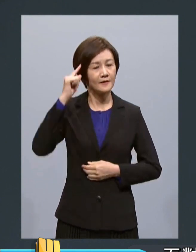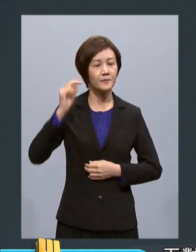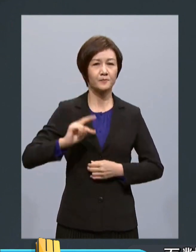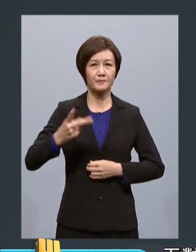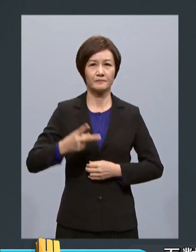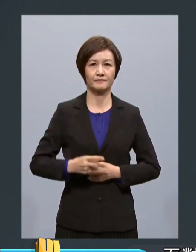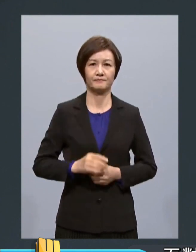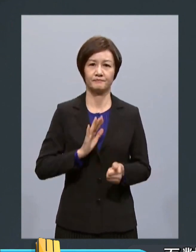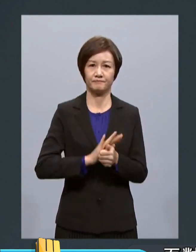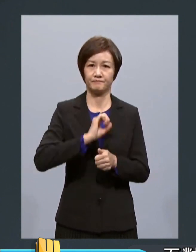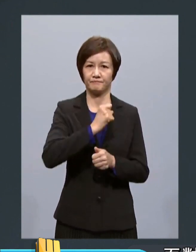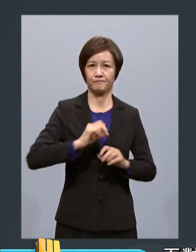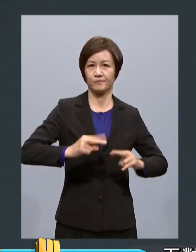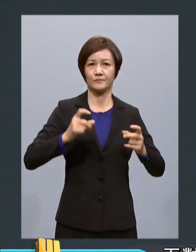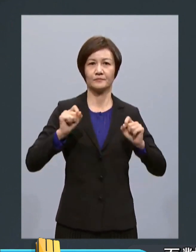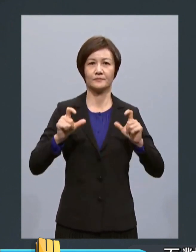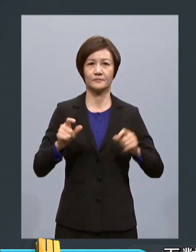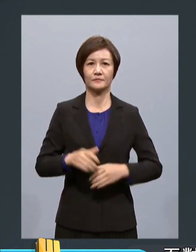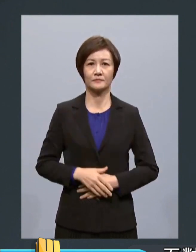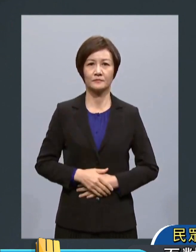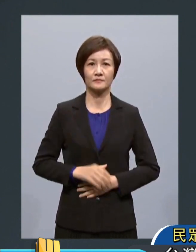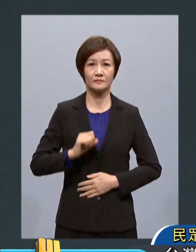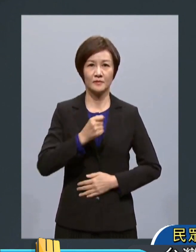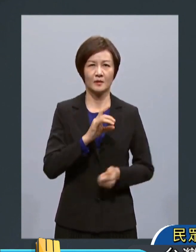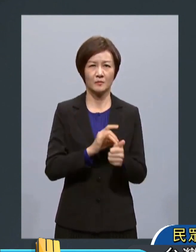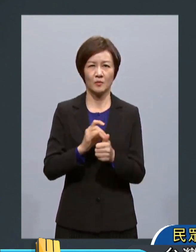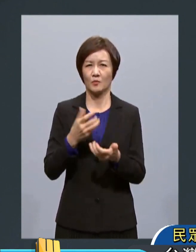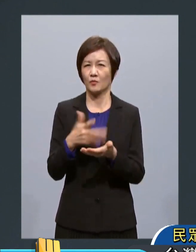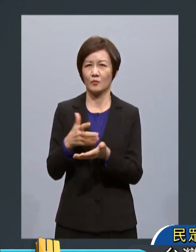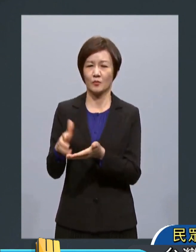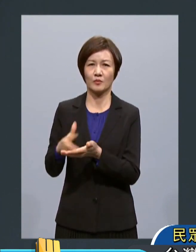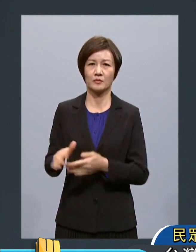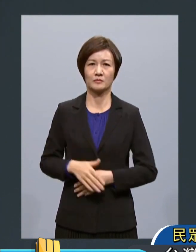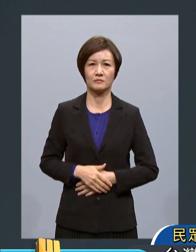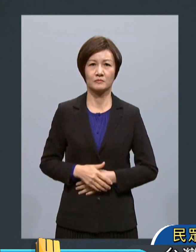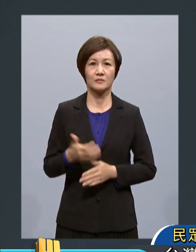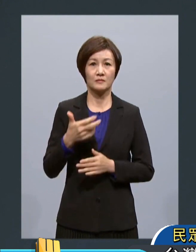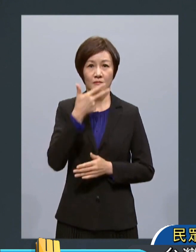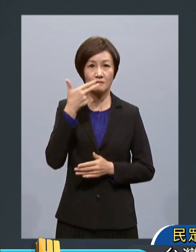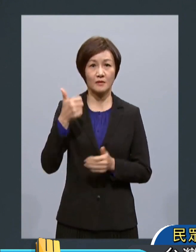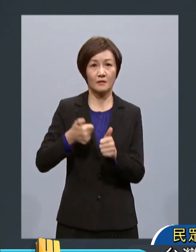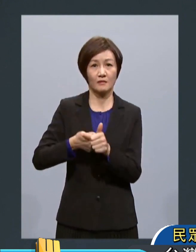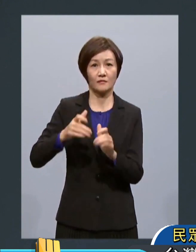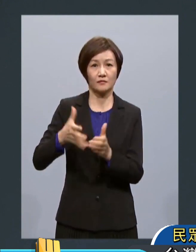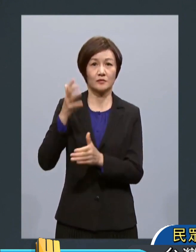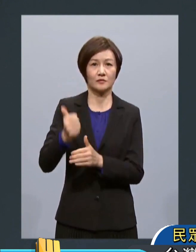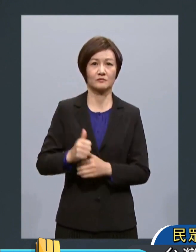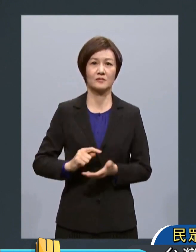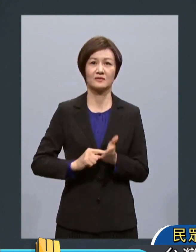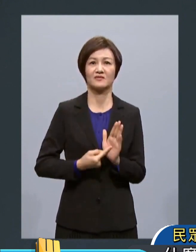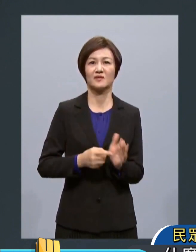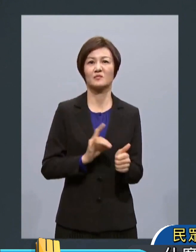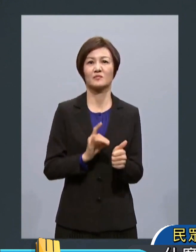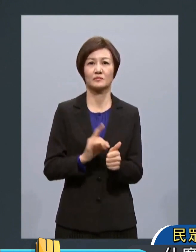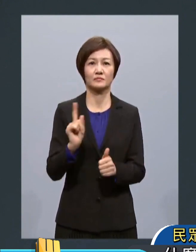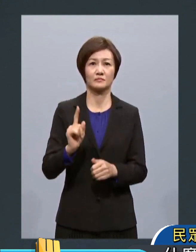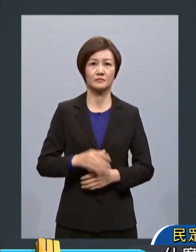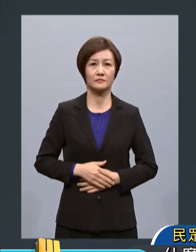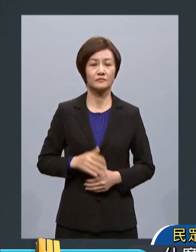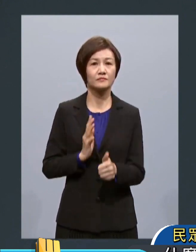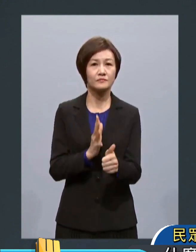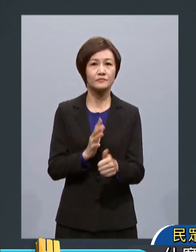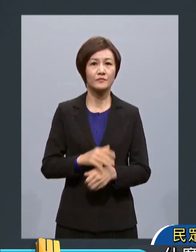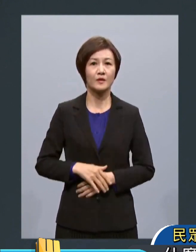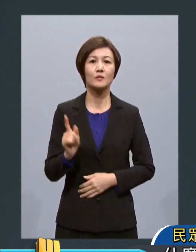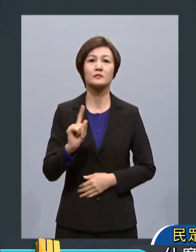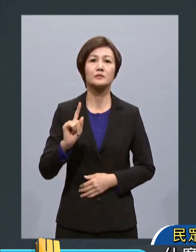没有说过接受一个中国。 台湾诈骗很多，其实刚才赖副总统就在示范什么叫诈骗。我请问你，